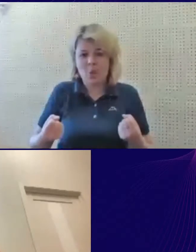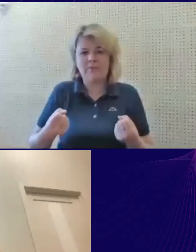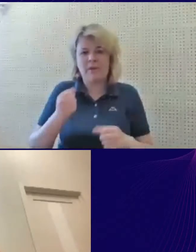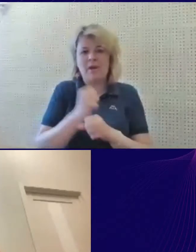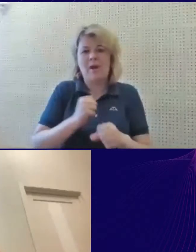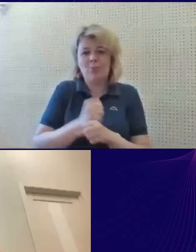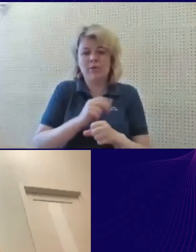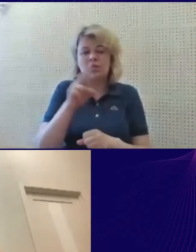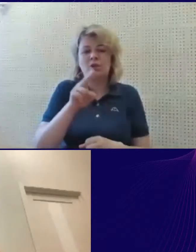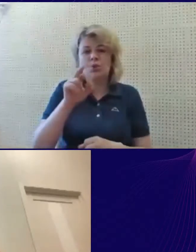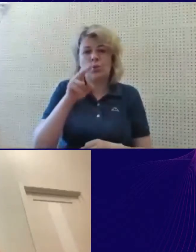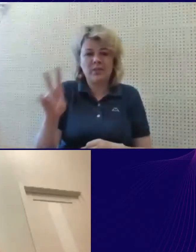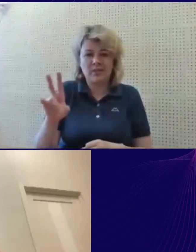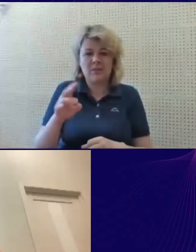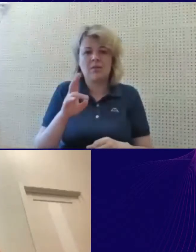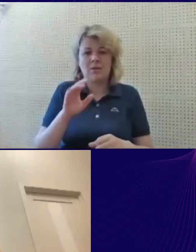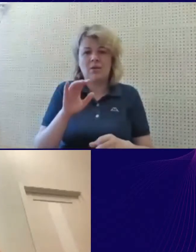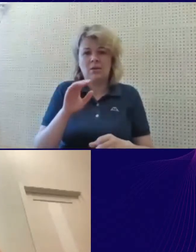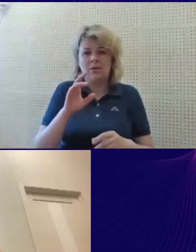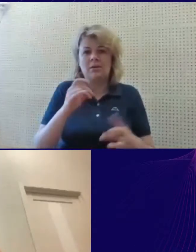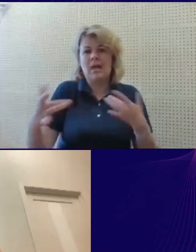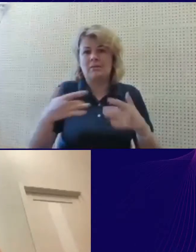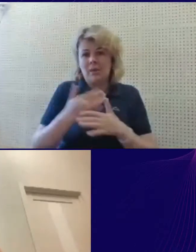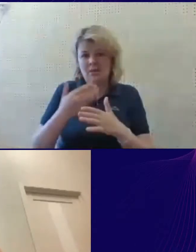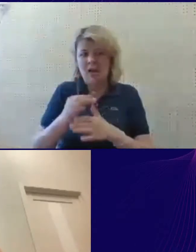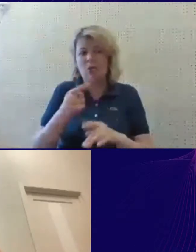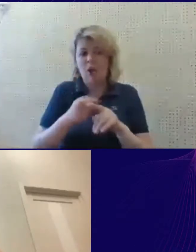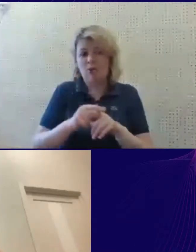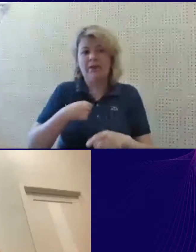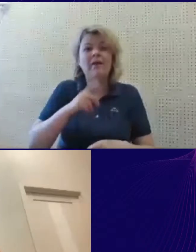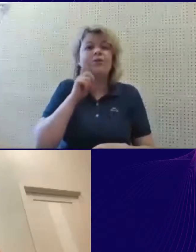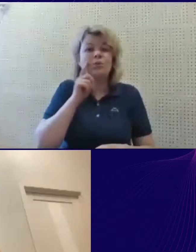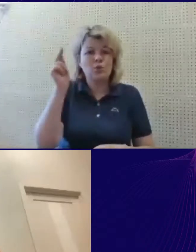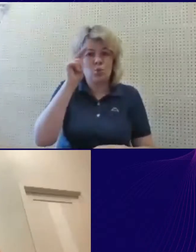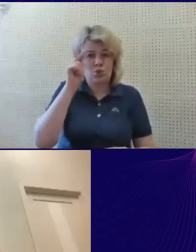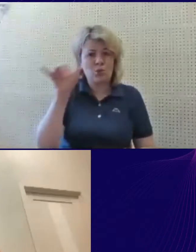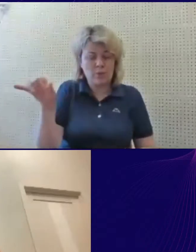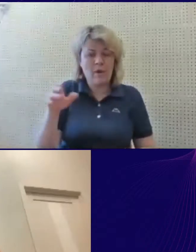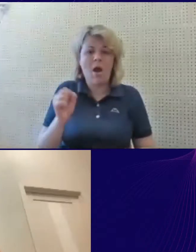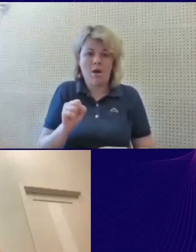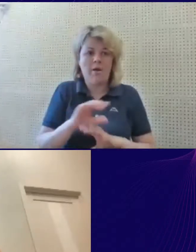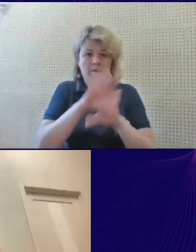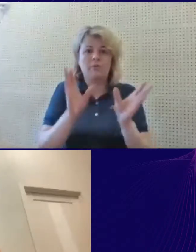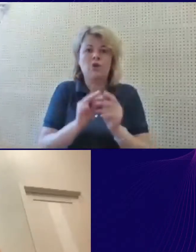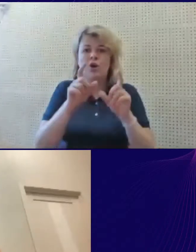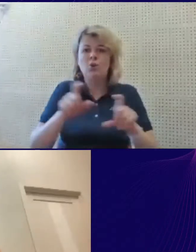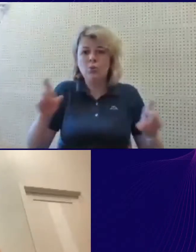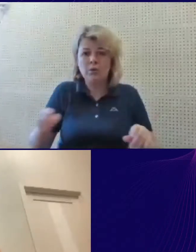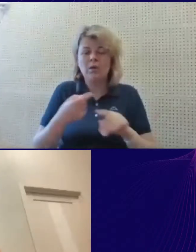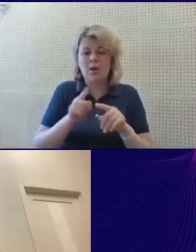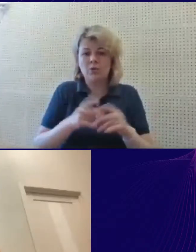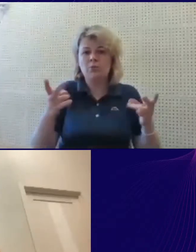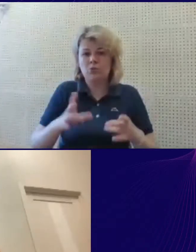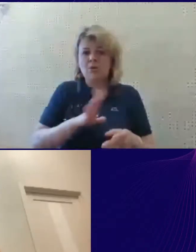на спектаклях, в которых я тоже учился в юности. Да? А так вот люди, которым стоило